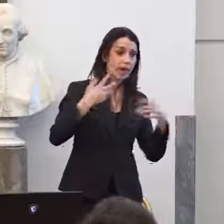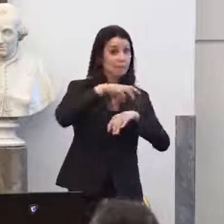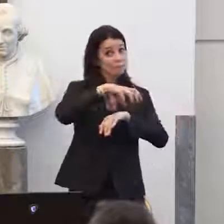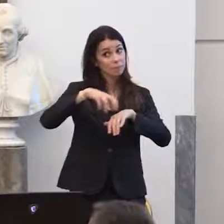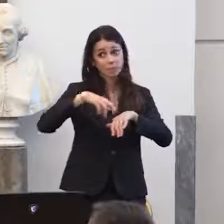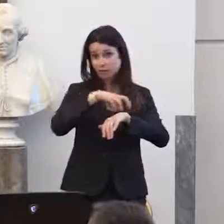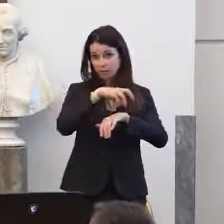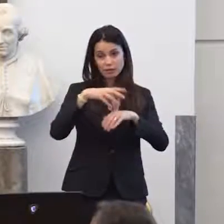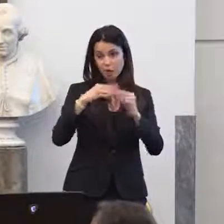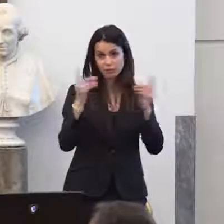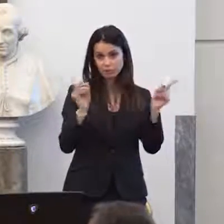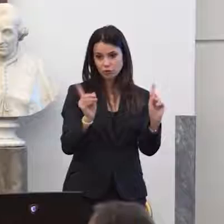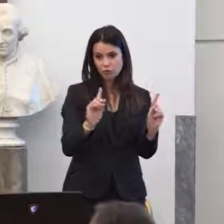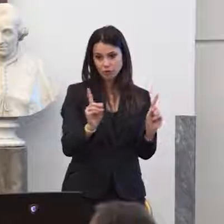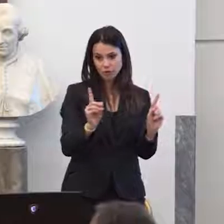ha fatto questo, ma